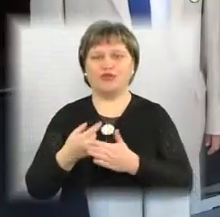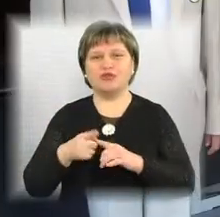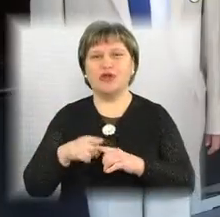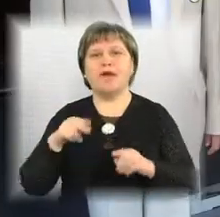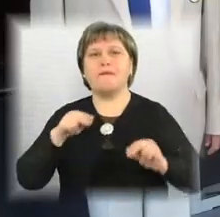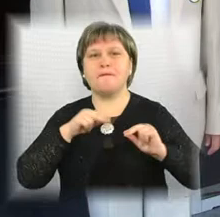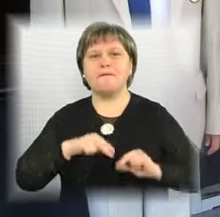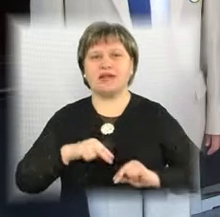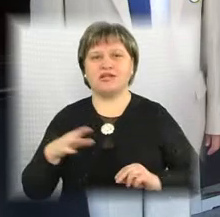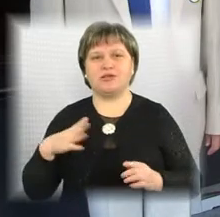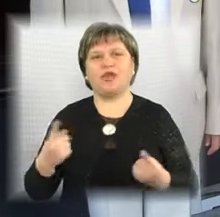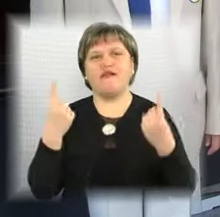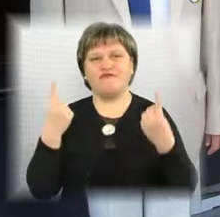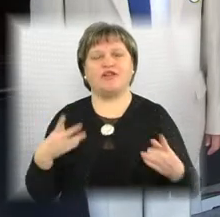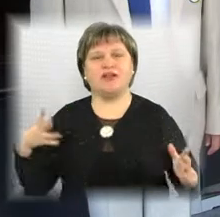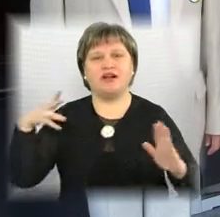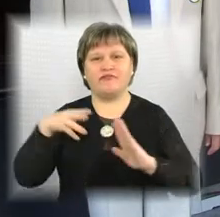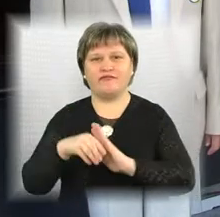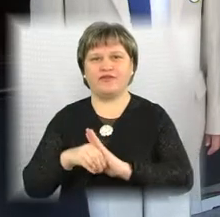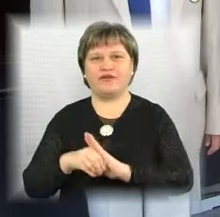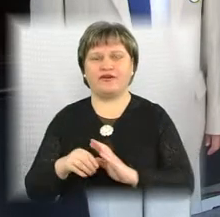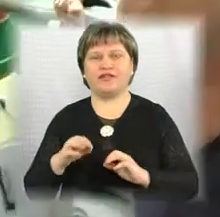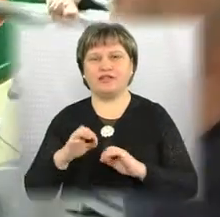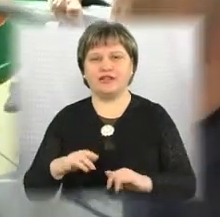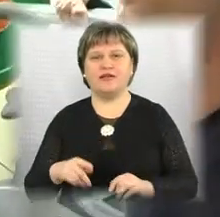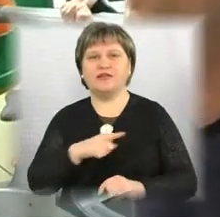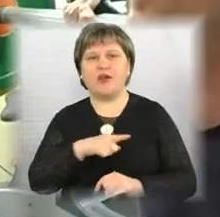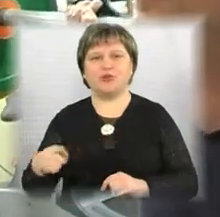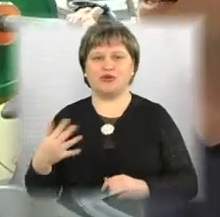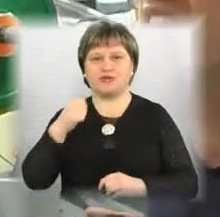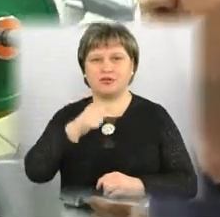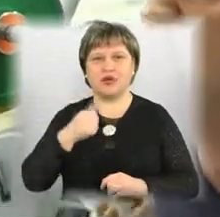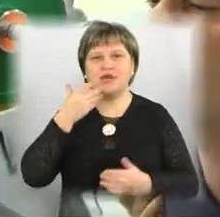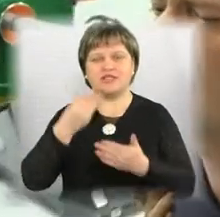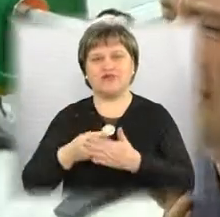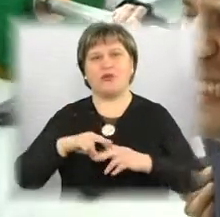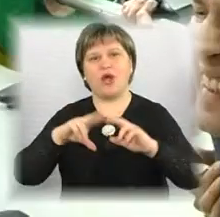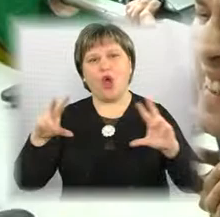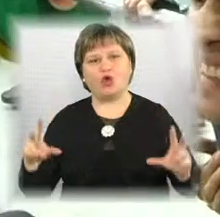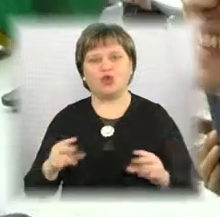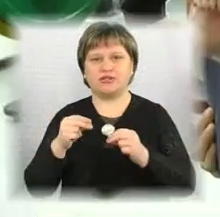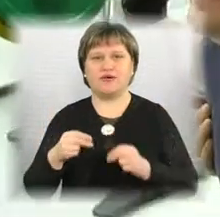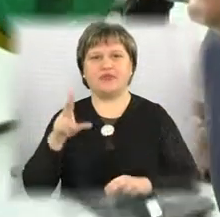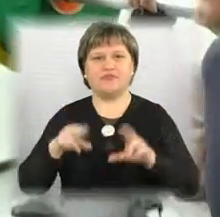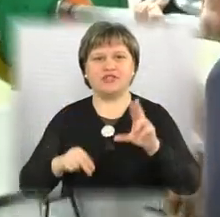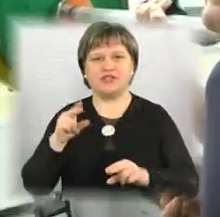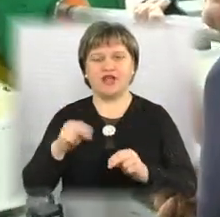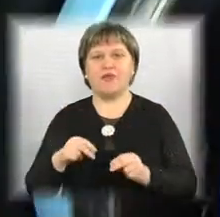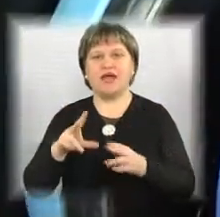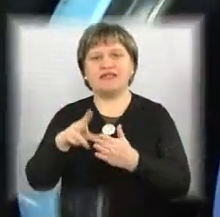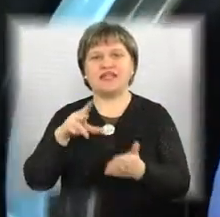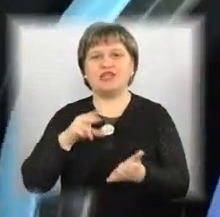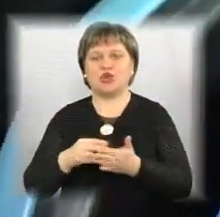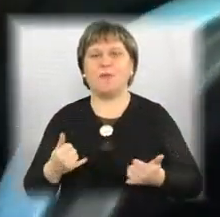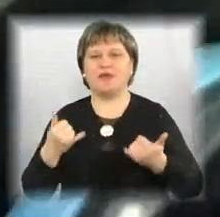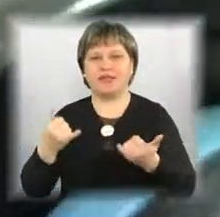велика була проведена вже на протязі кількох років. Своїми досягненнями вже є зразком для наслідування.